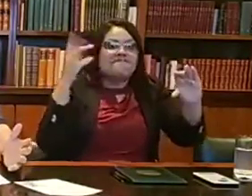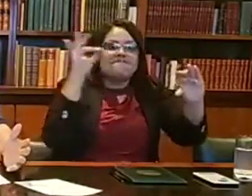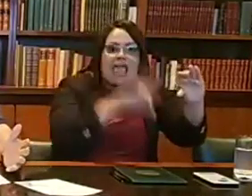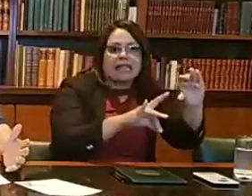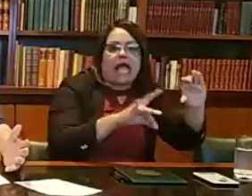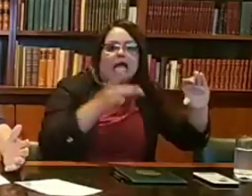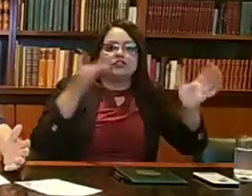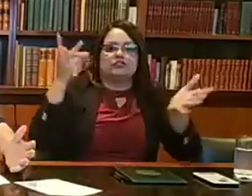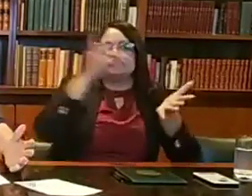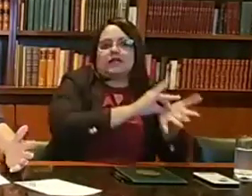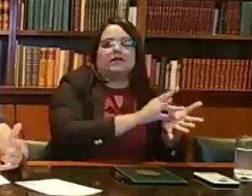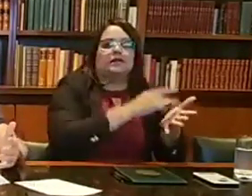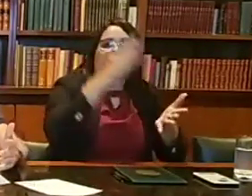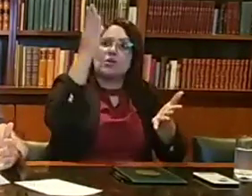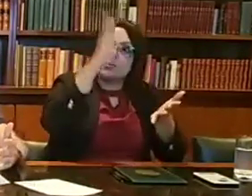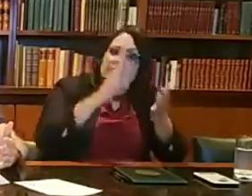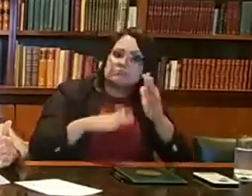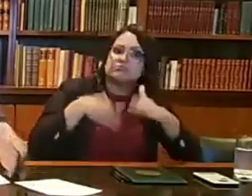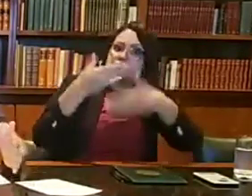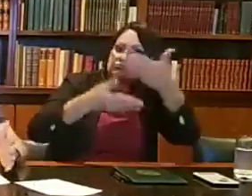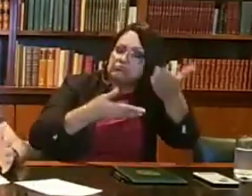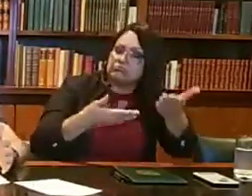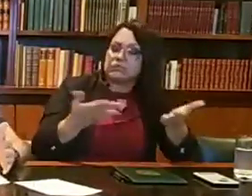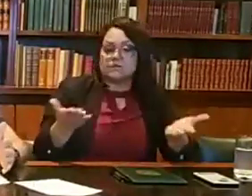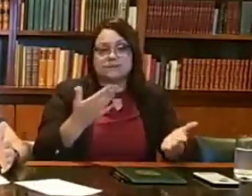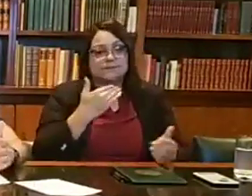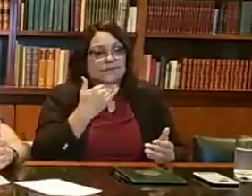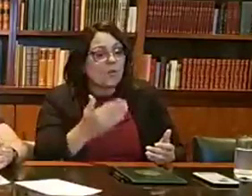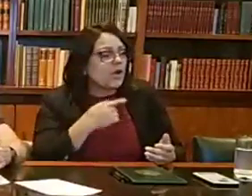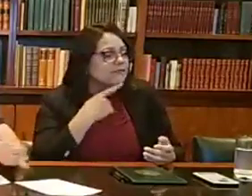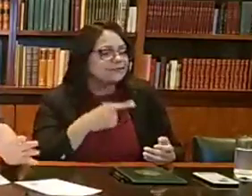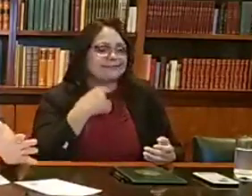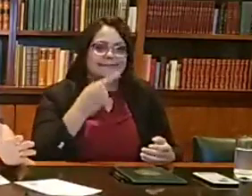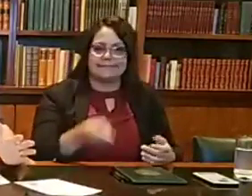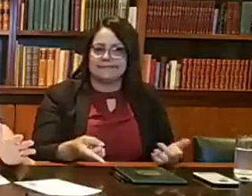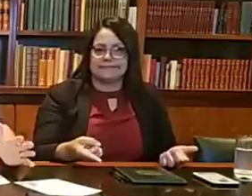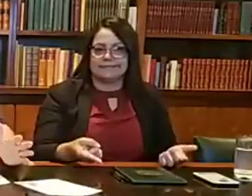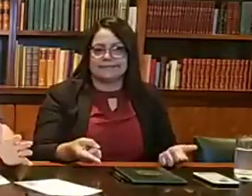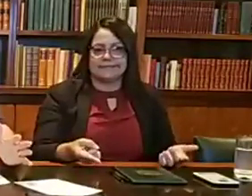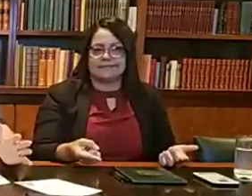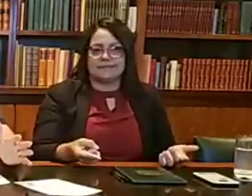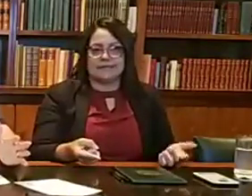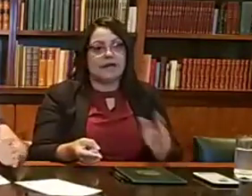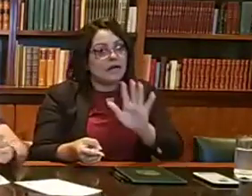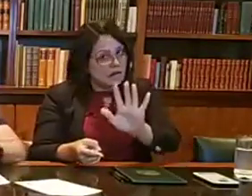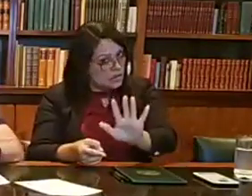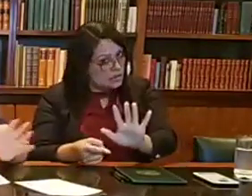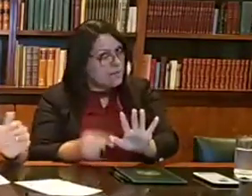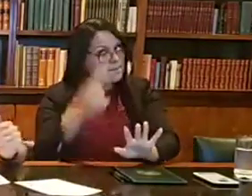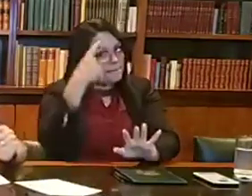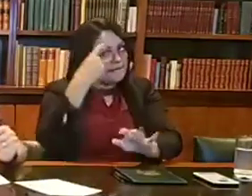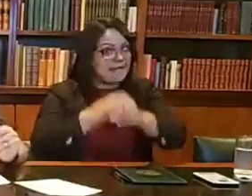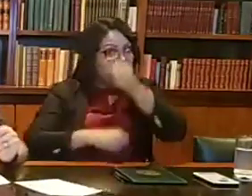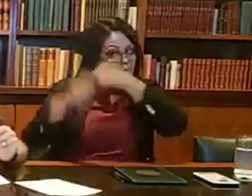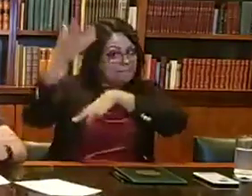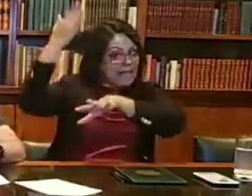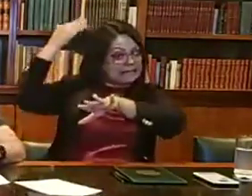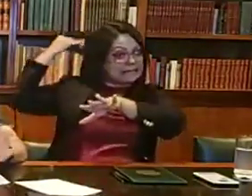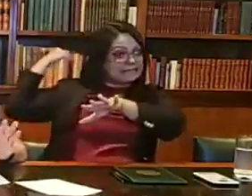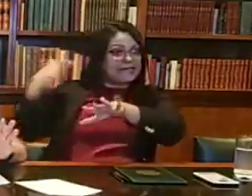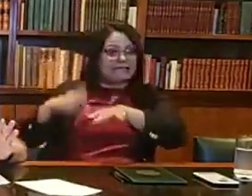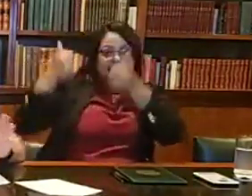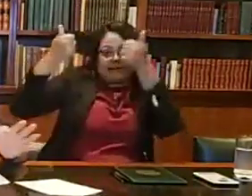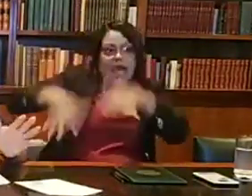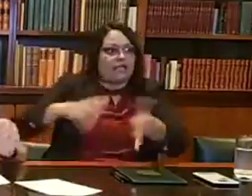né? Agora, não adianta que a gente não vai gastar tanto como se gastava com a imprensa no passado.